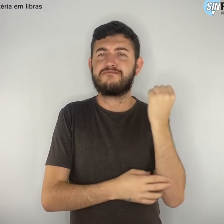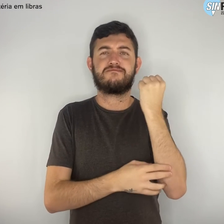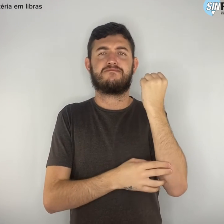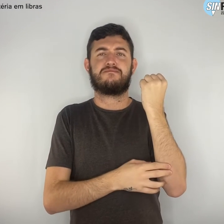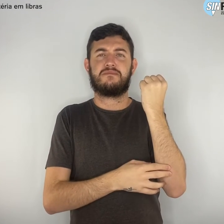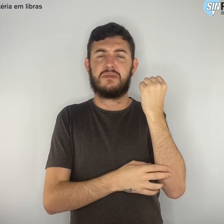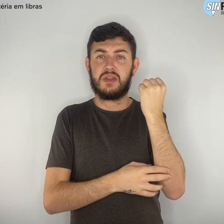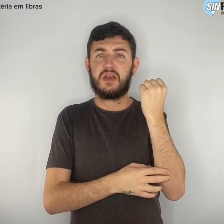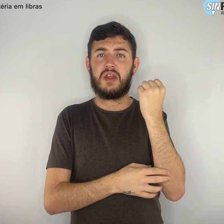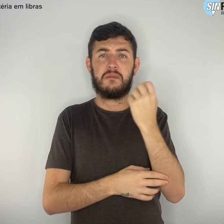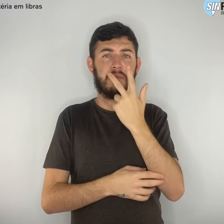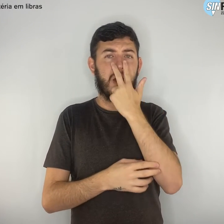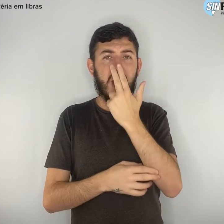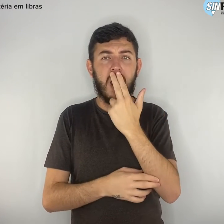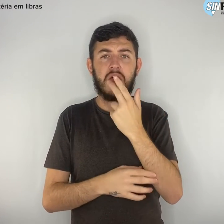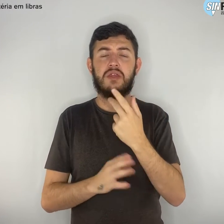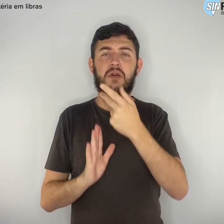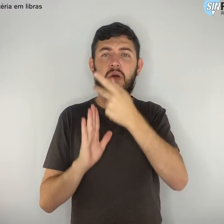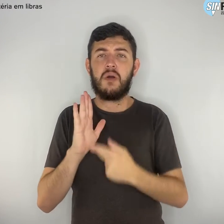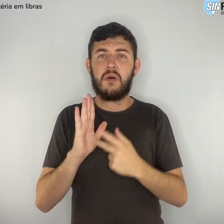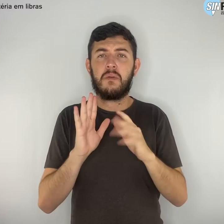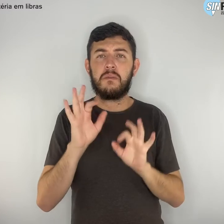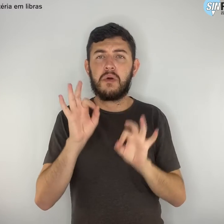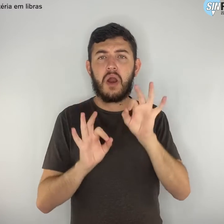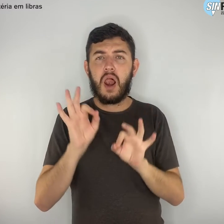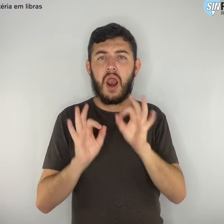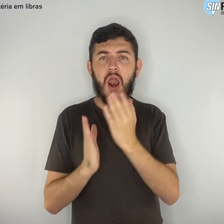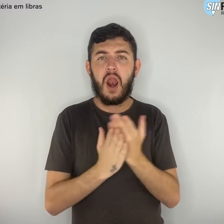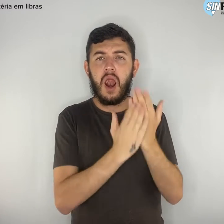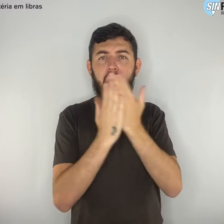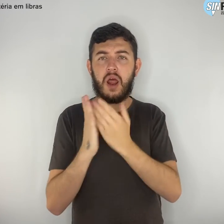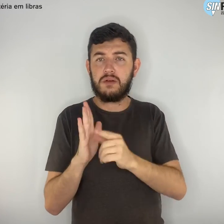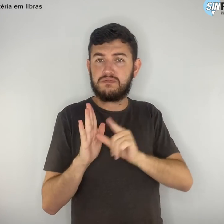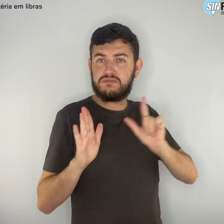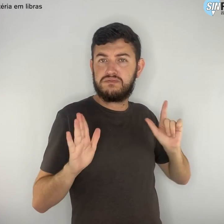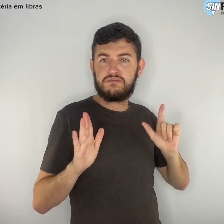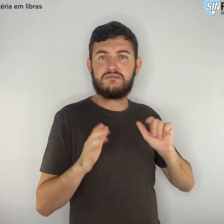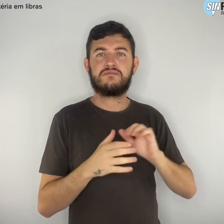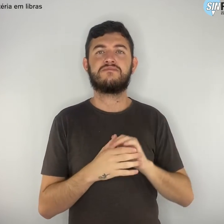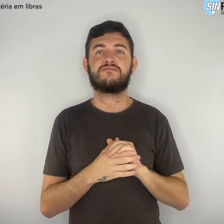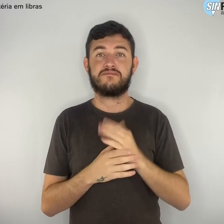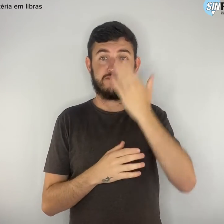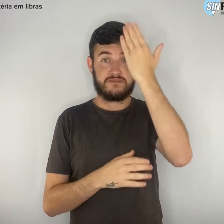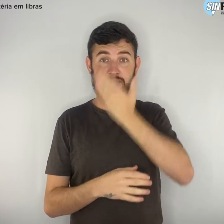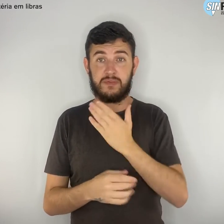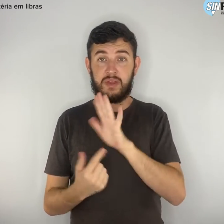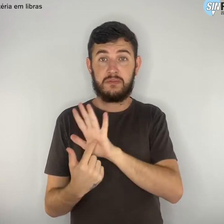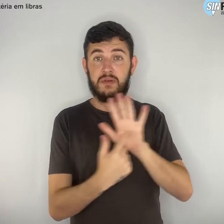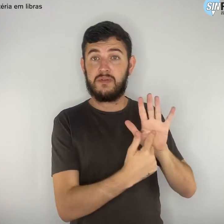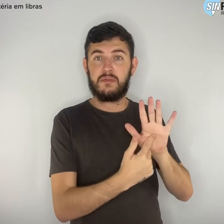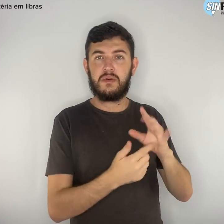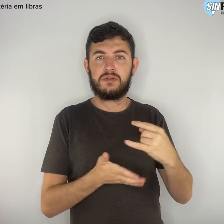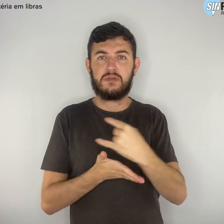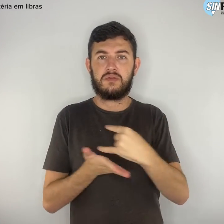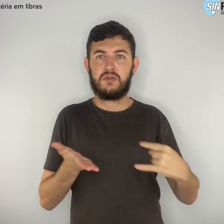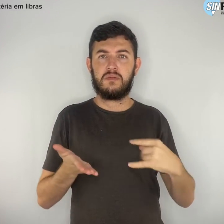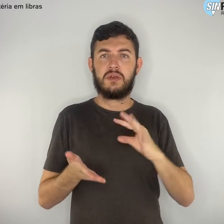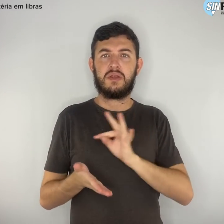sido um projeto premeditado. Uma das muitas provas disso é uma nota técnica assinada